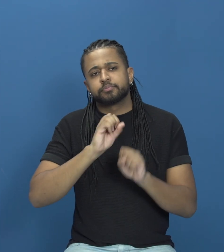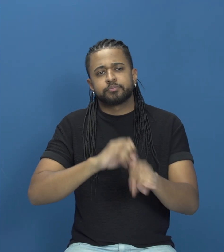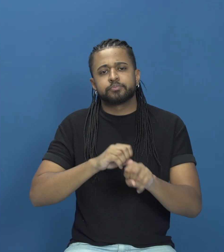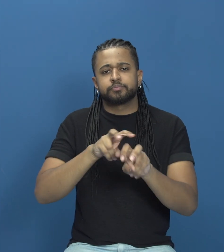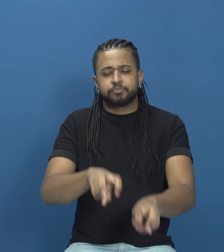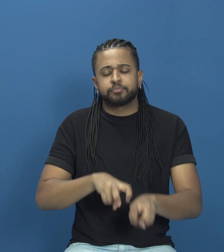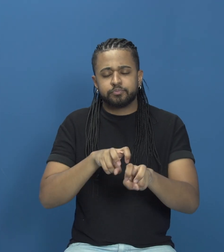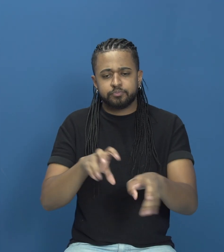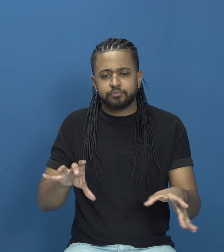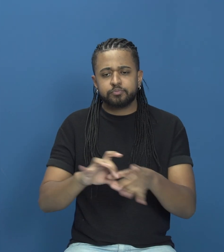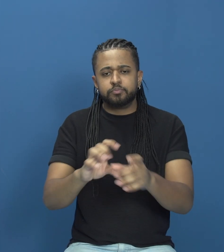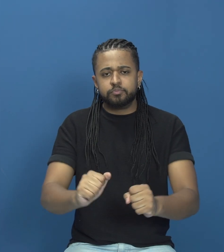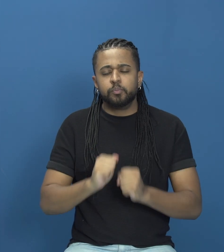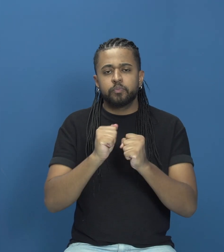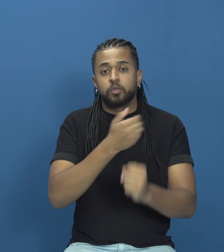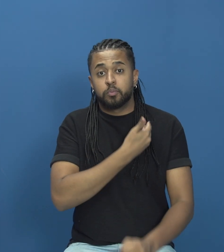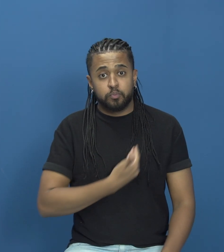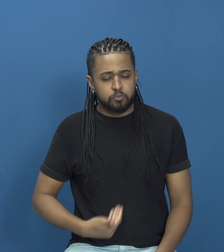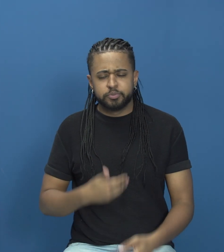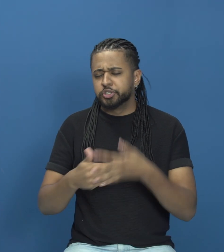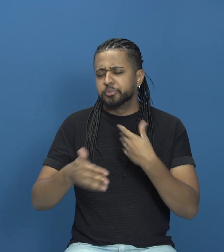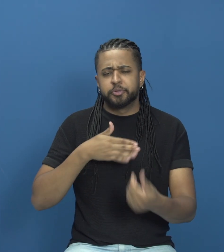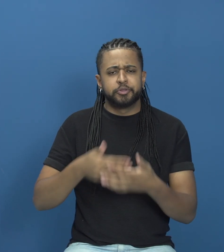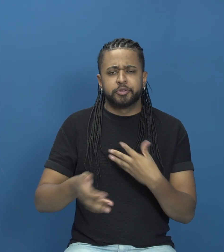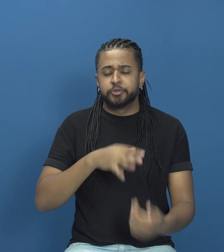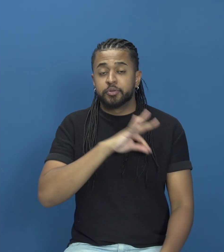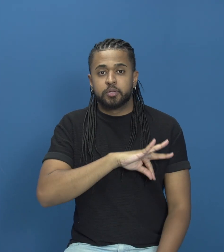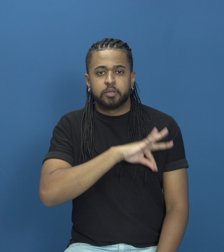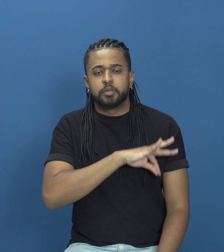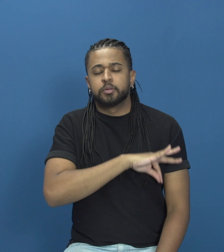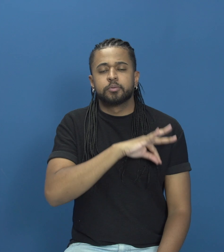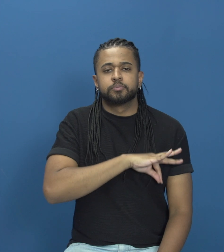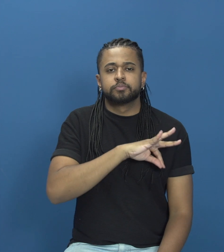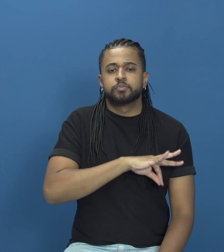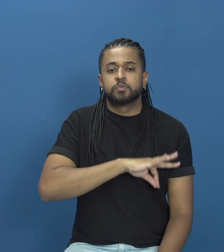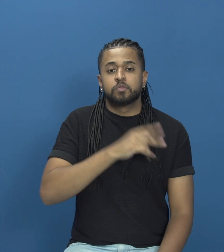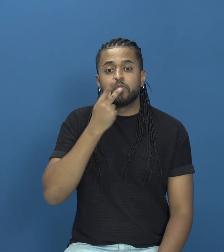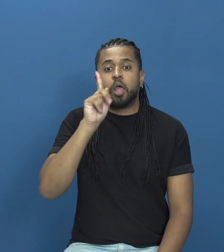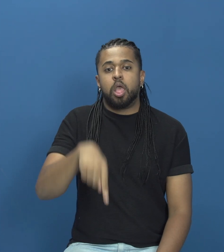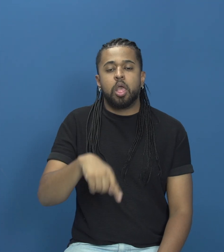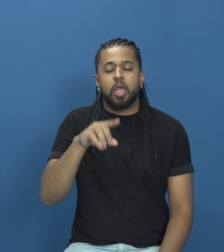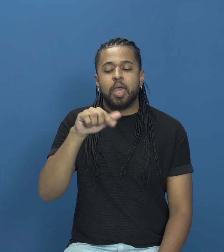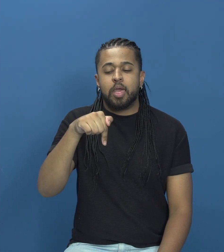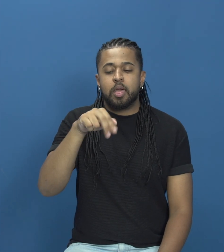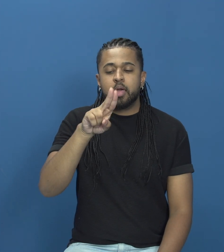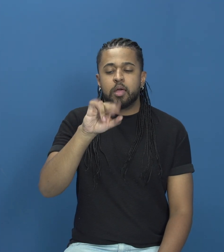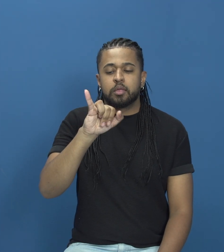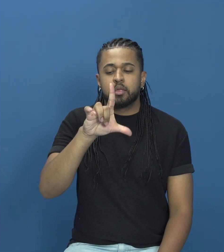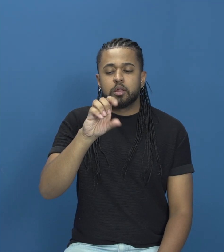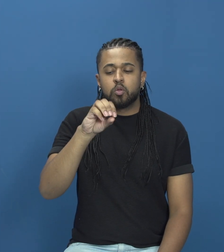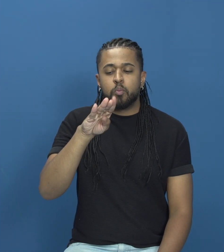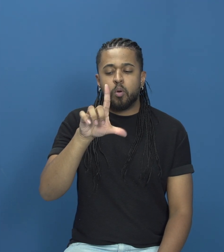campo, conveniadas com o poder público, independentemente da renda, que se autodeclarem quilombolas.